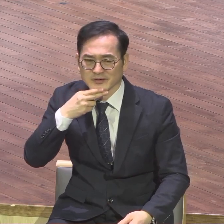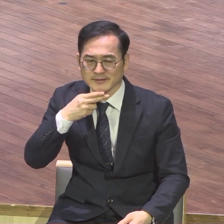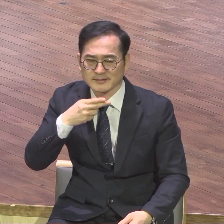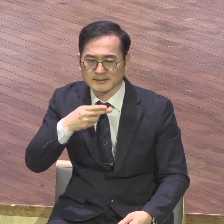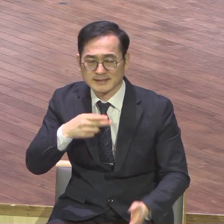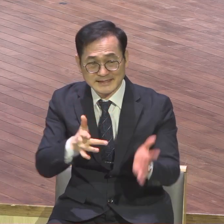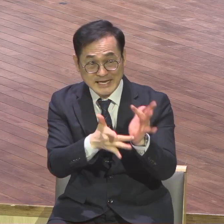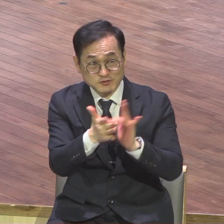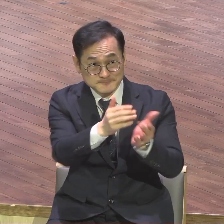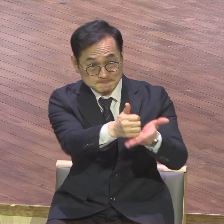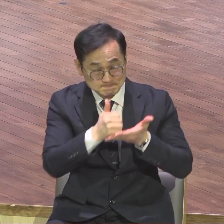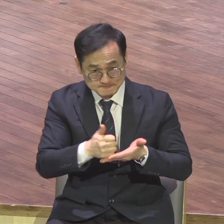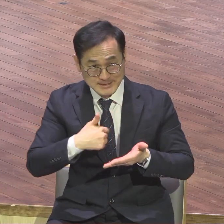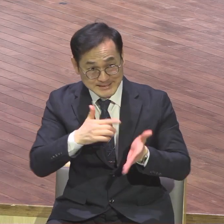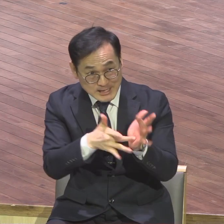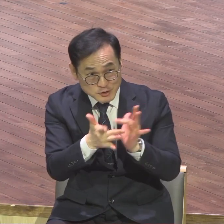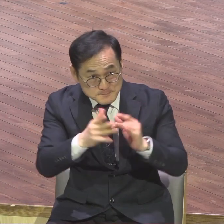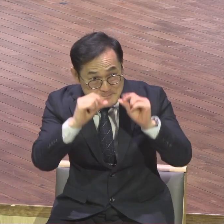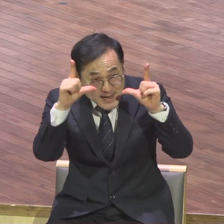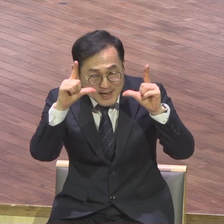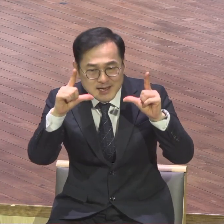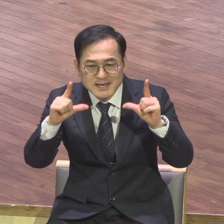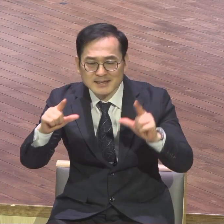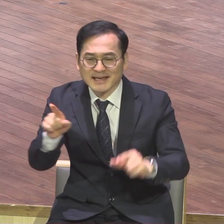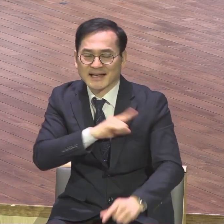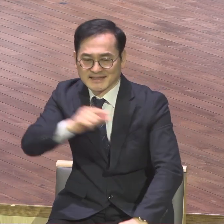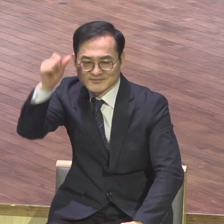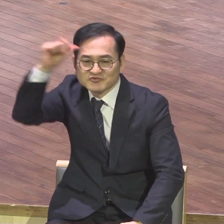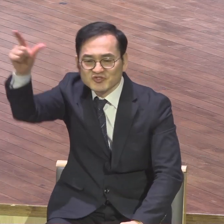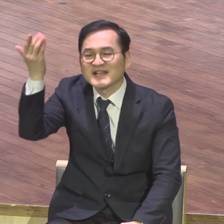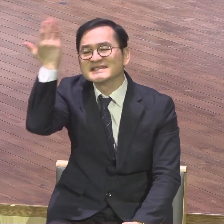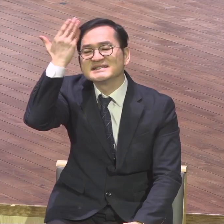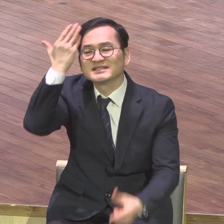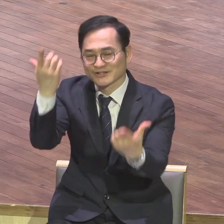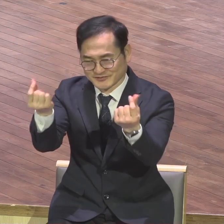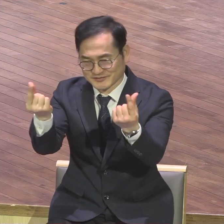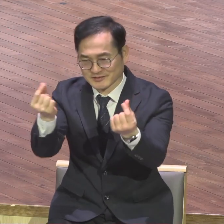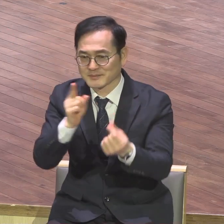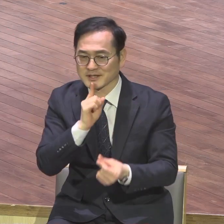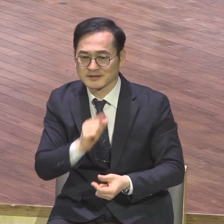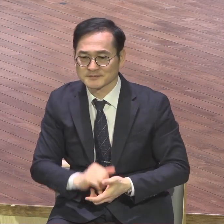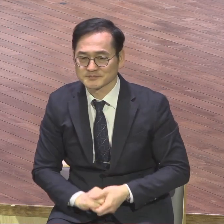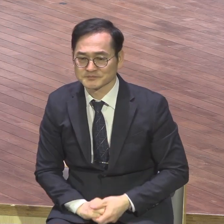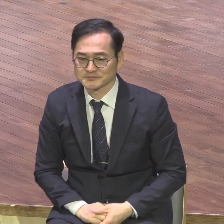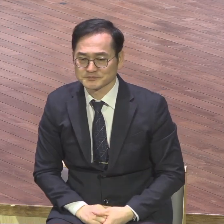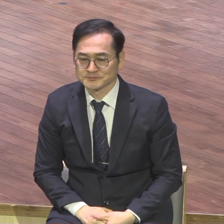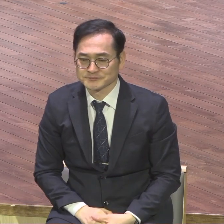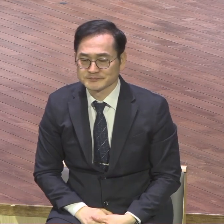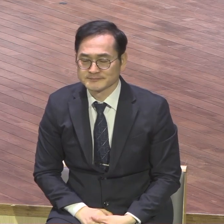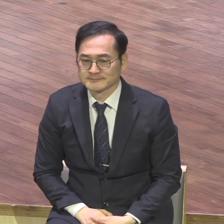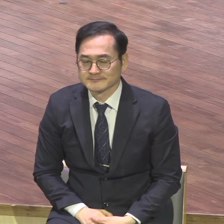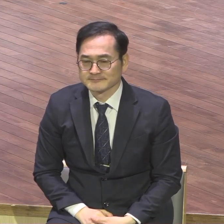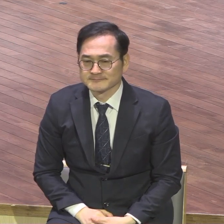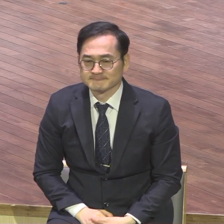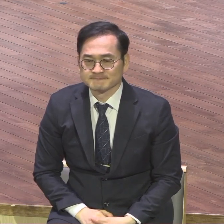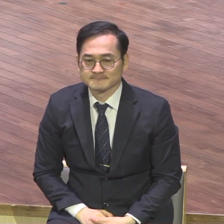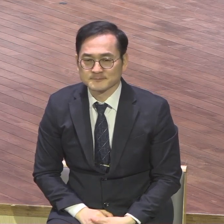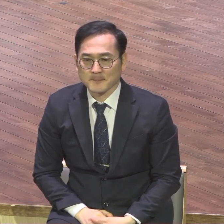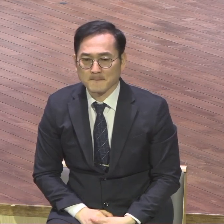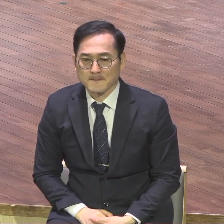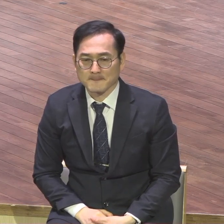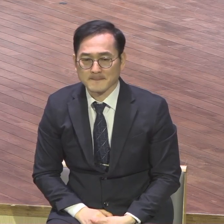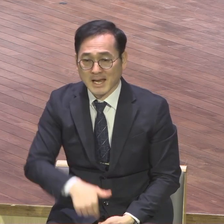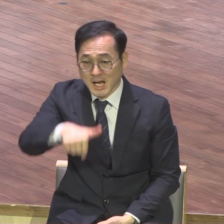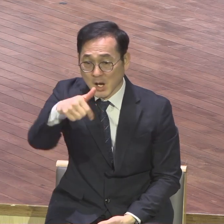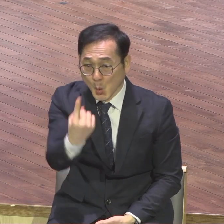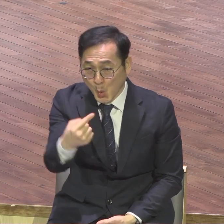가장 고상한 지식이다. 그렇게 말씀하고 있어요. 가장